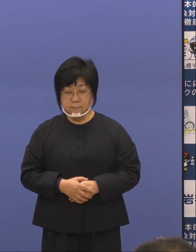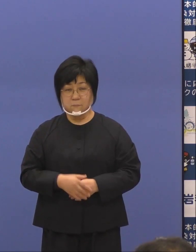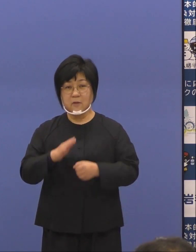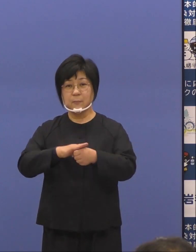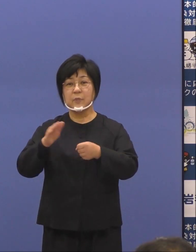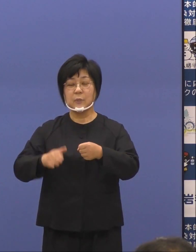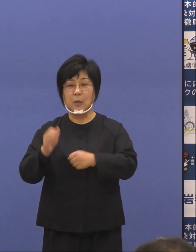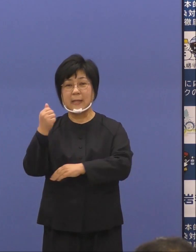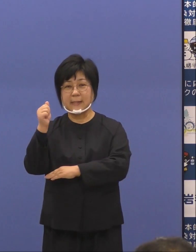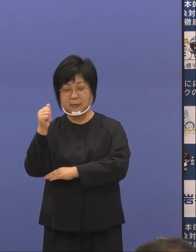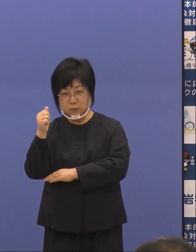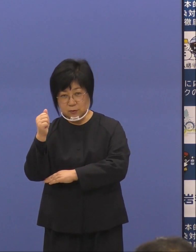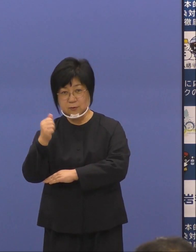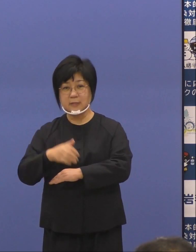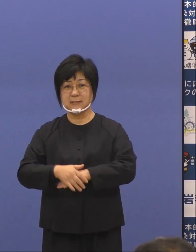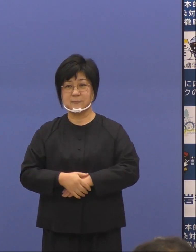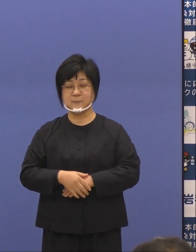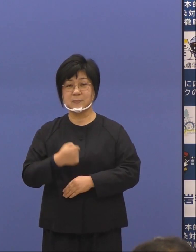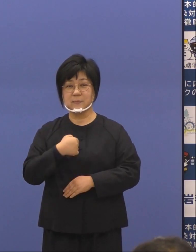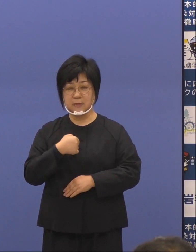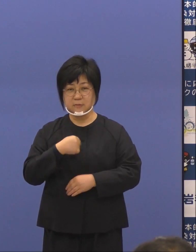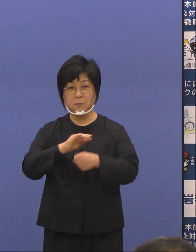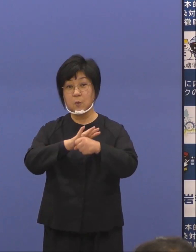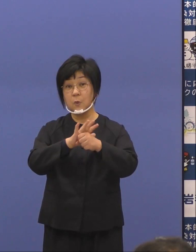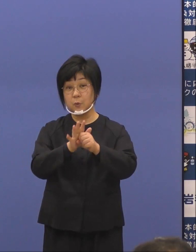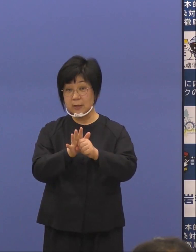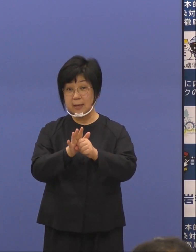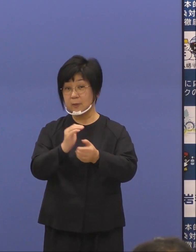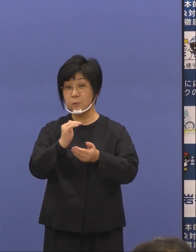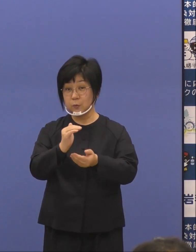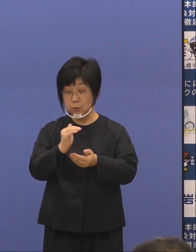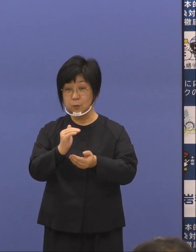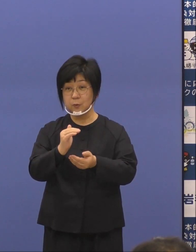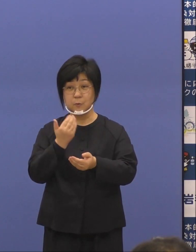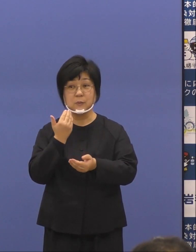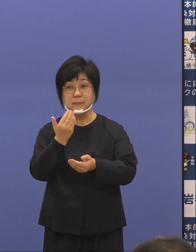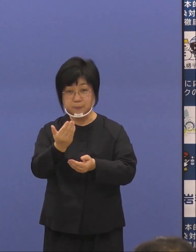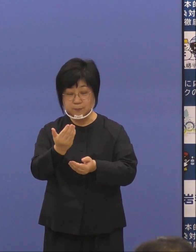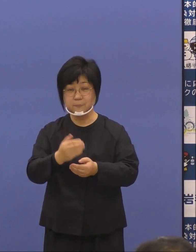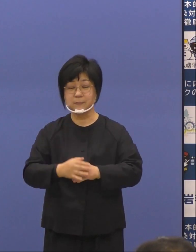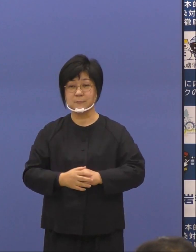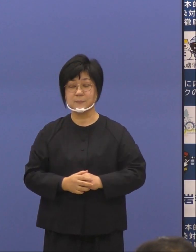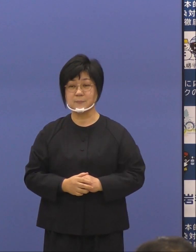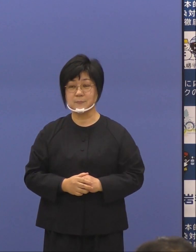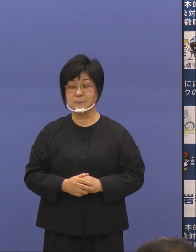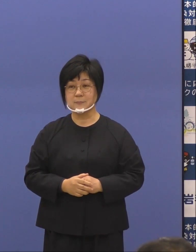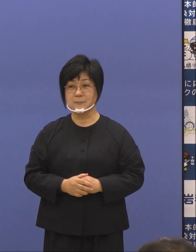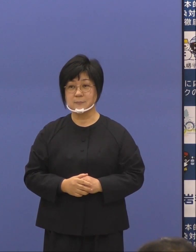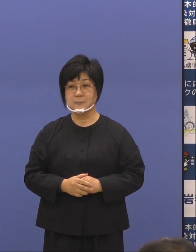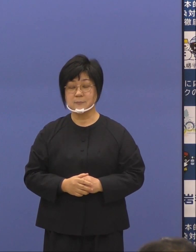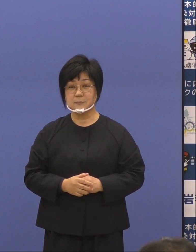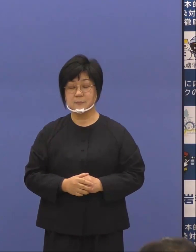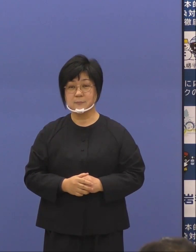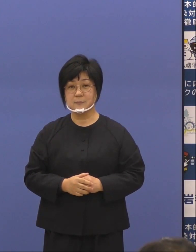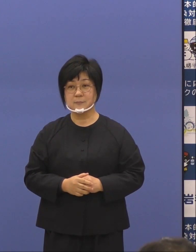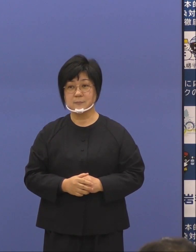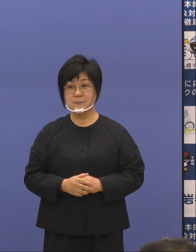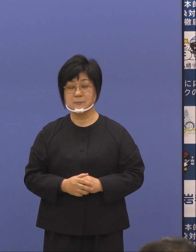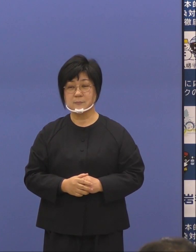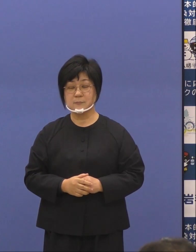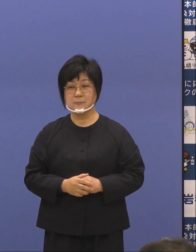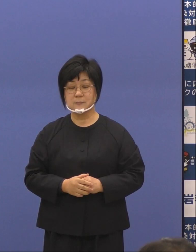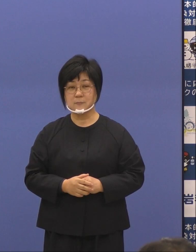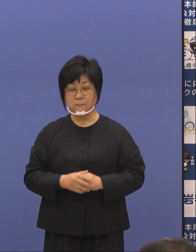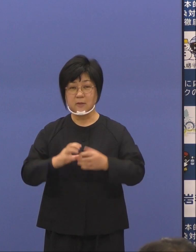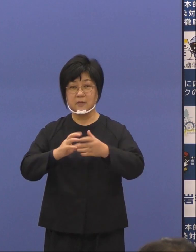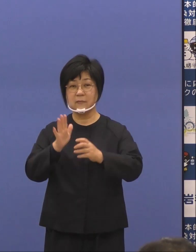盛岡タイムズの佐々木でございます。はい、私もコロナとまずコロナについてお伺いします。 はい、 先ほど